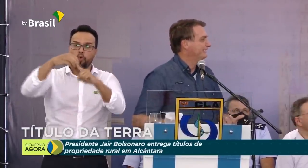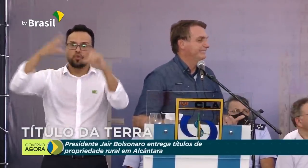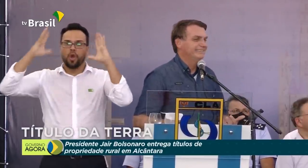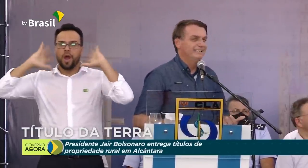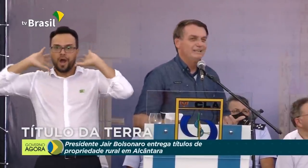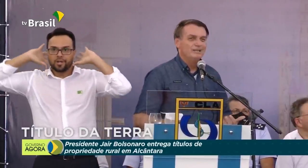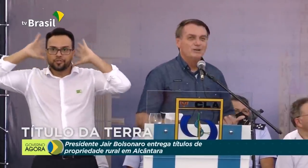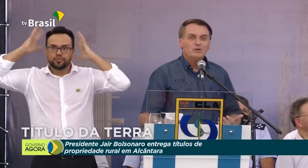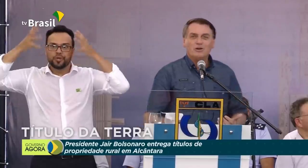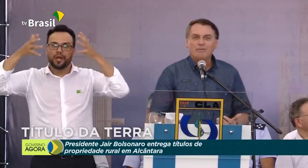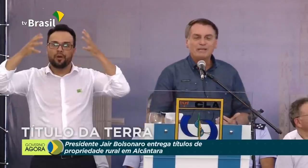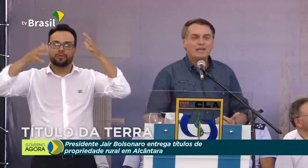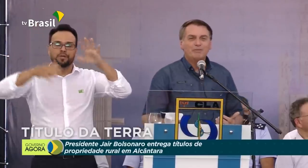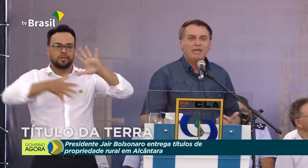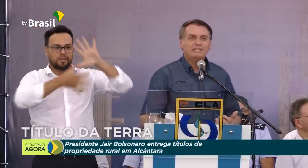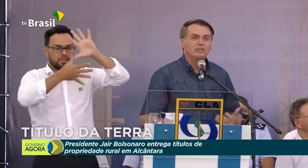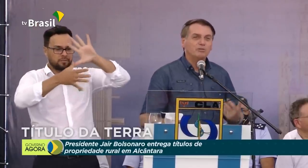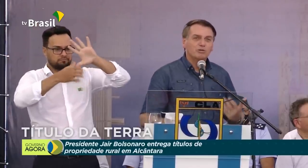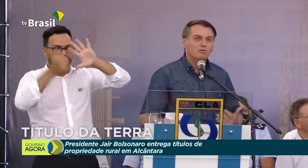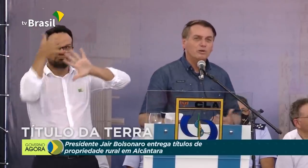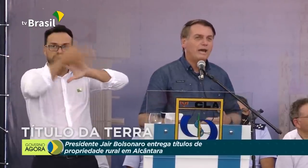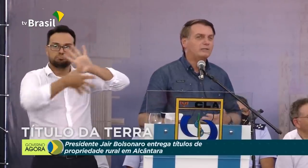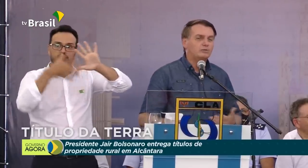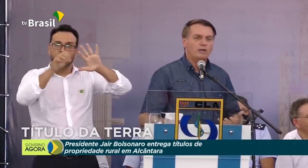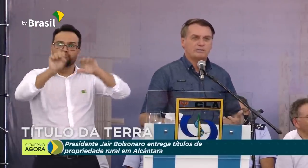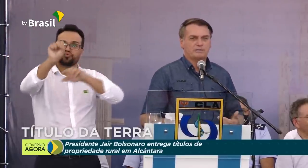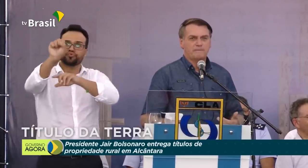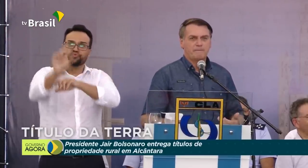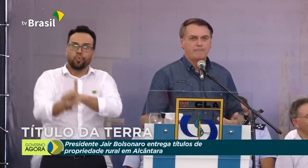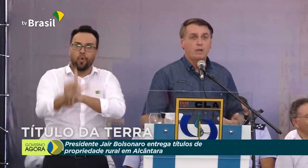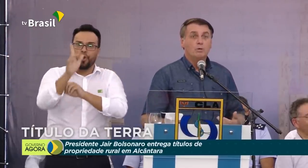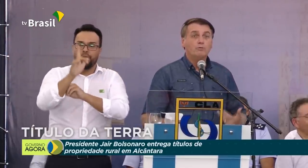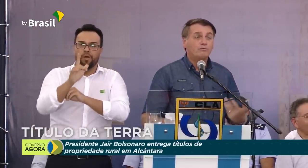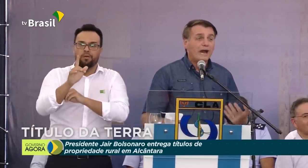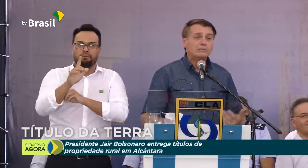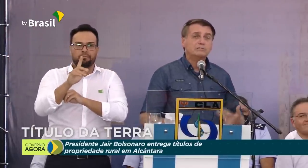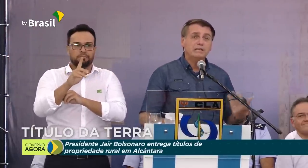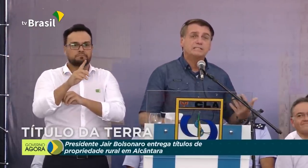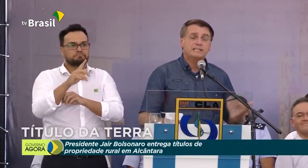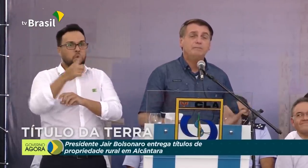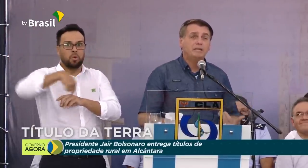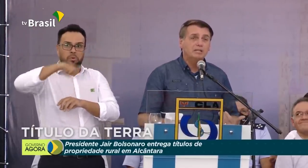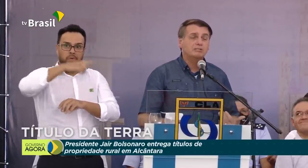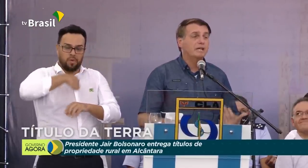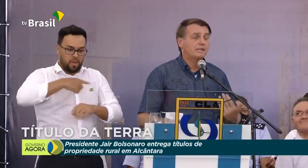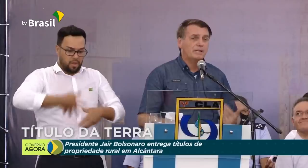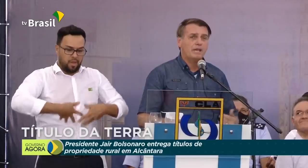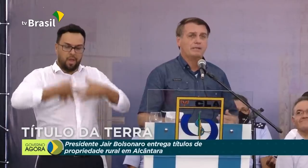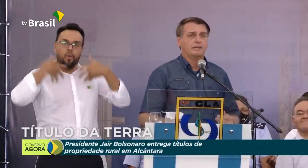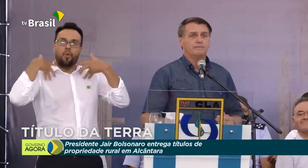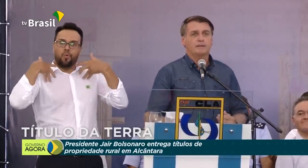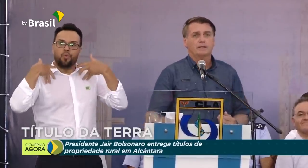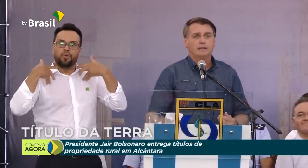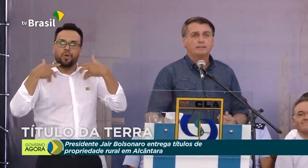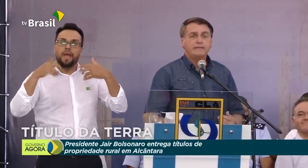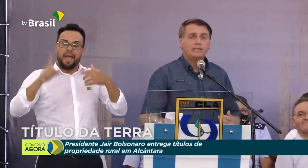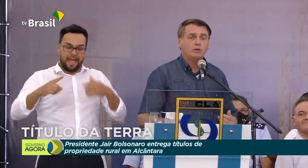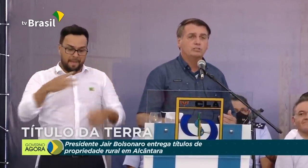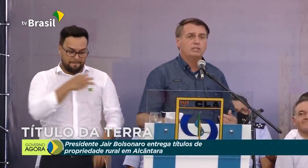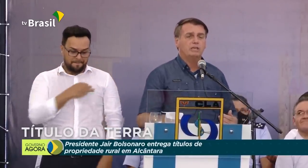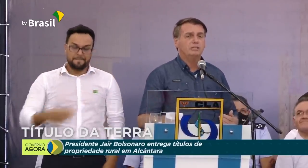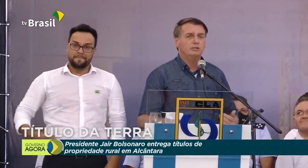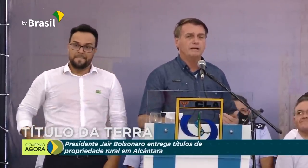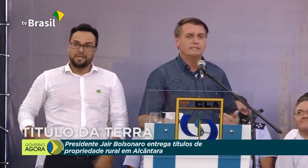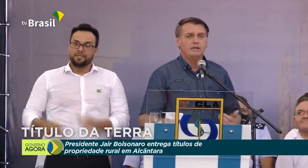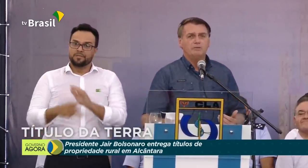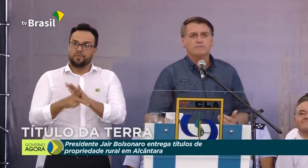Marcão? Um homem realmente que nos orgulha a todos. O fato de ele ser ministro da Ciência,